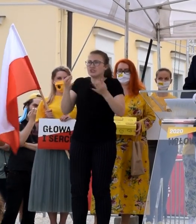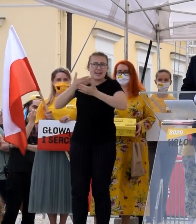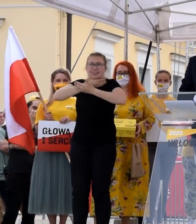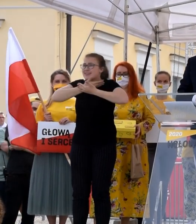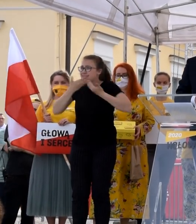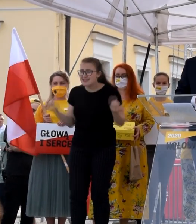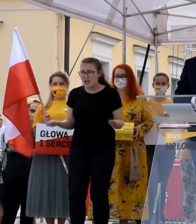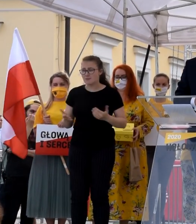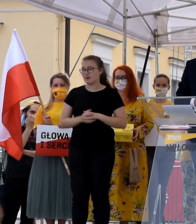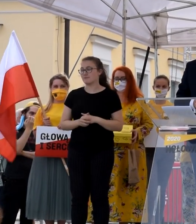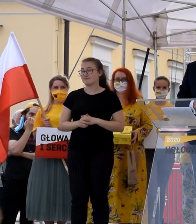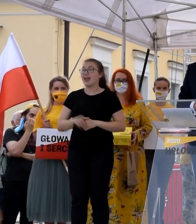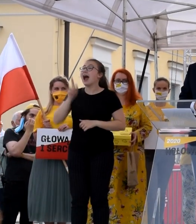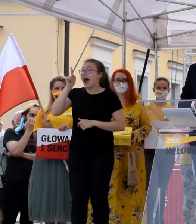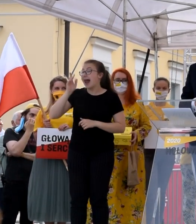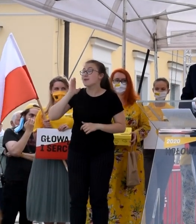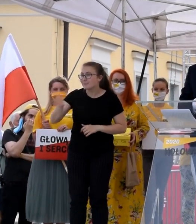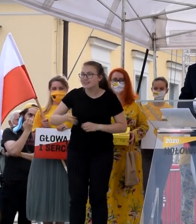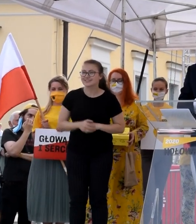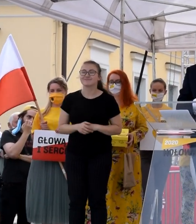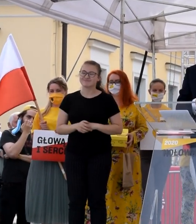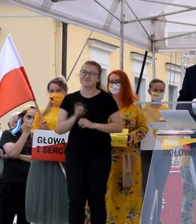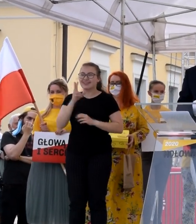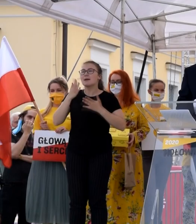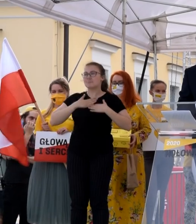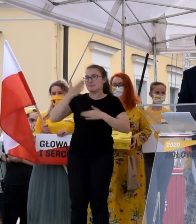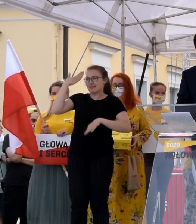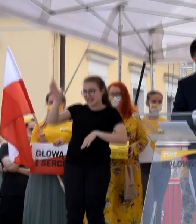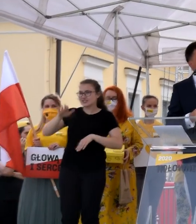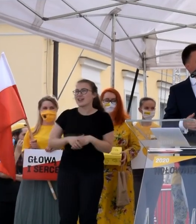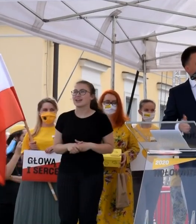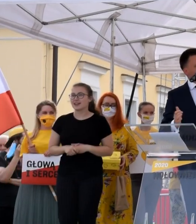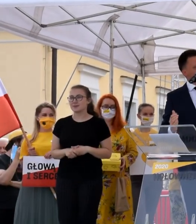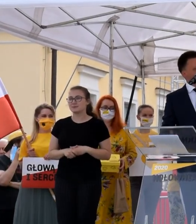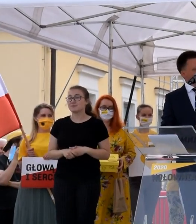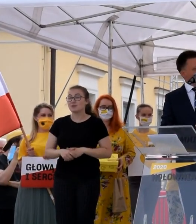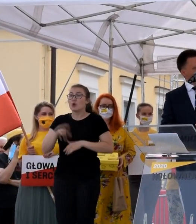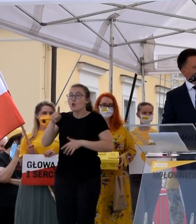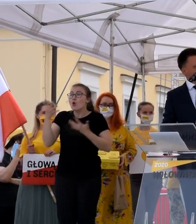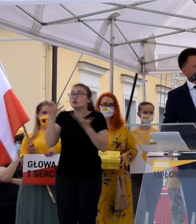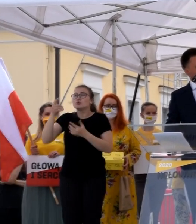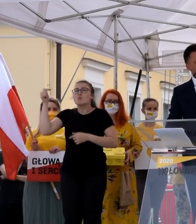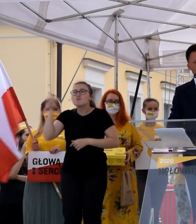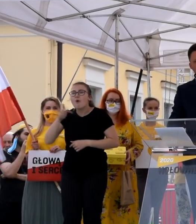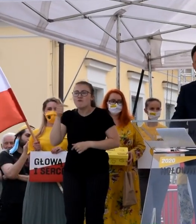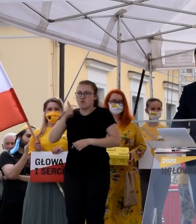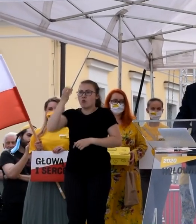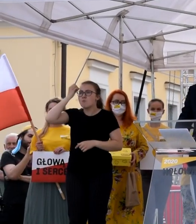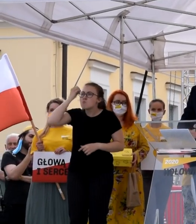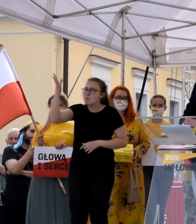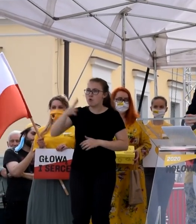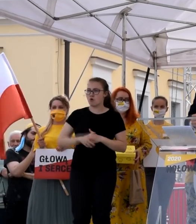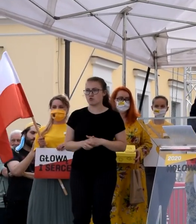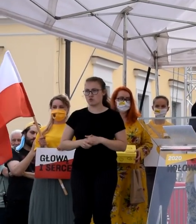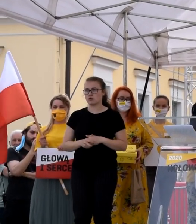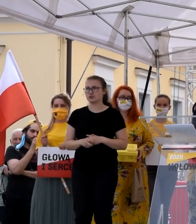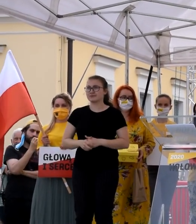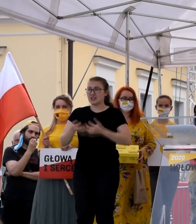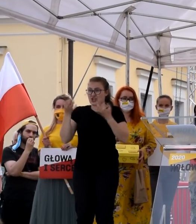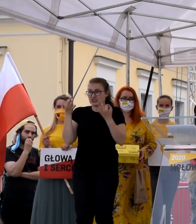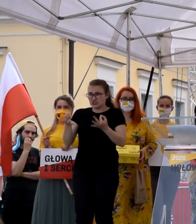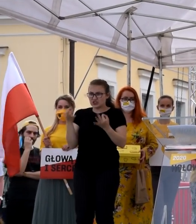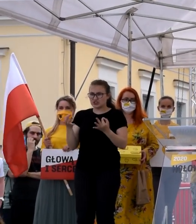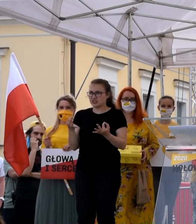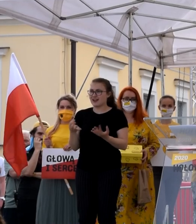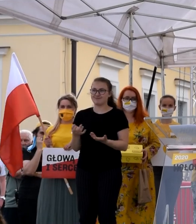państwa. Mam nadzieję, tam gdzie powinna być mądrość, dziś jest